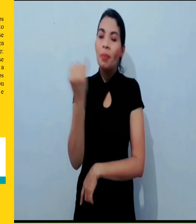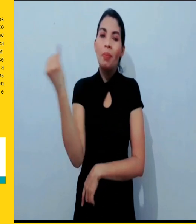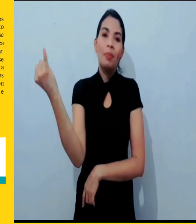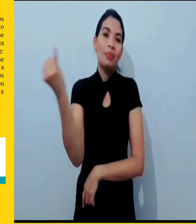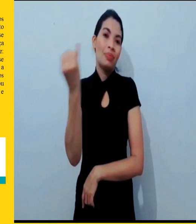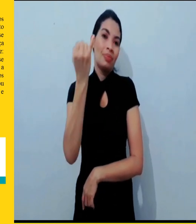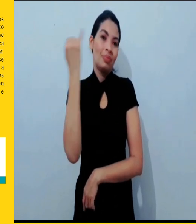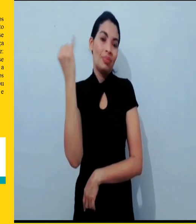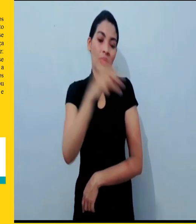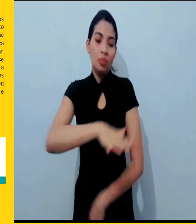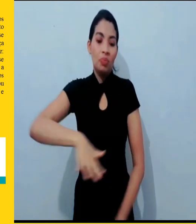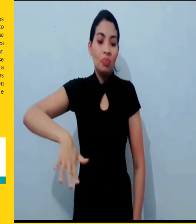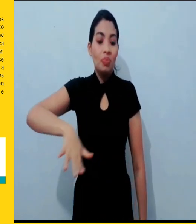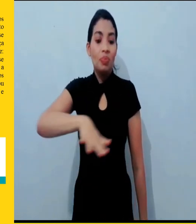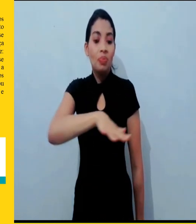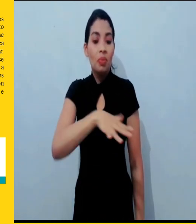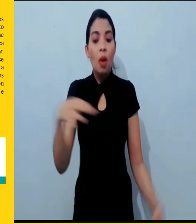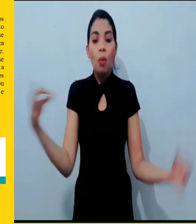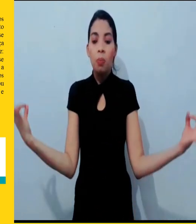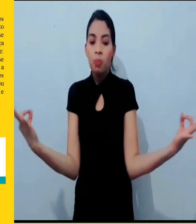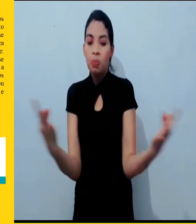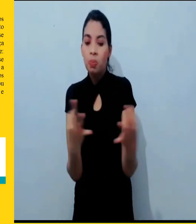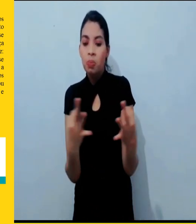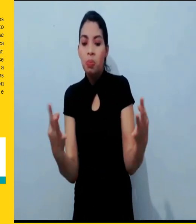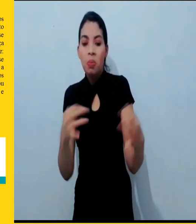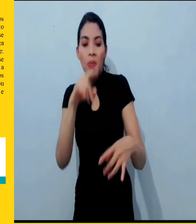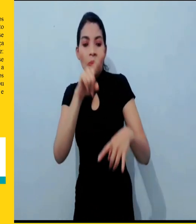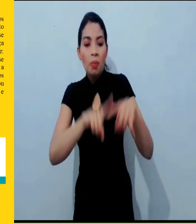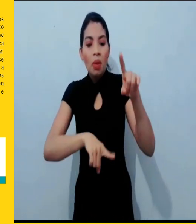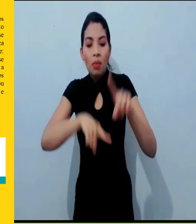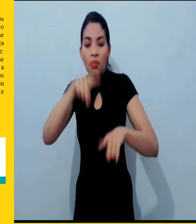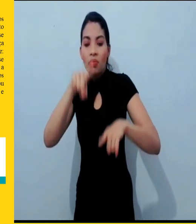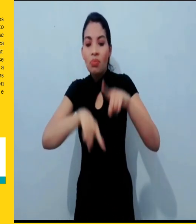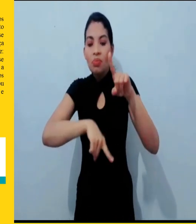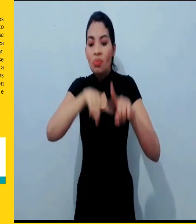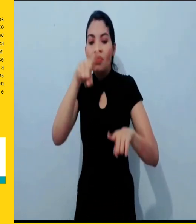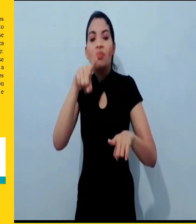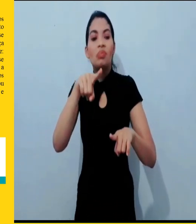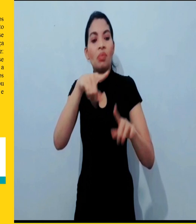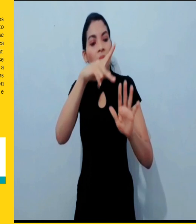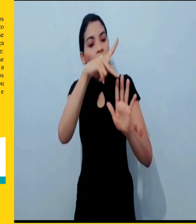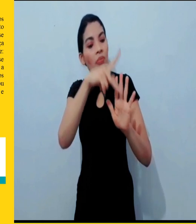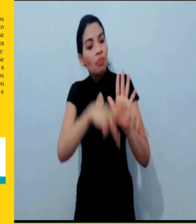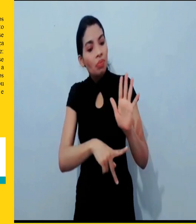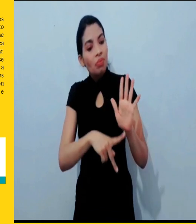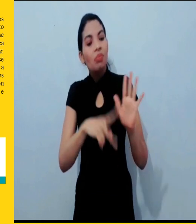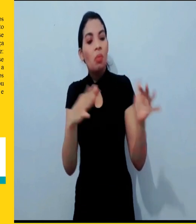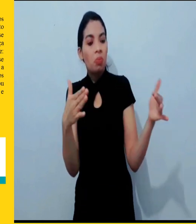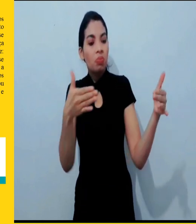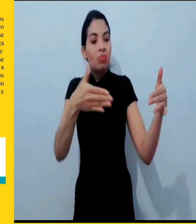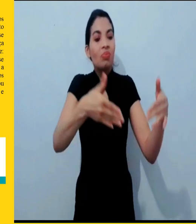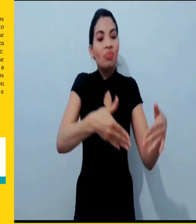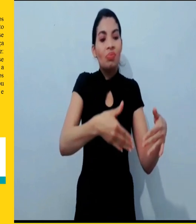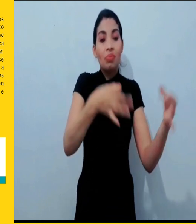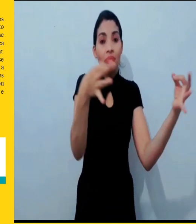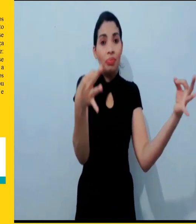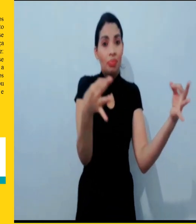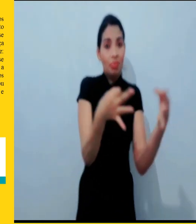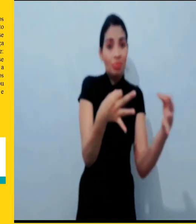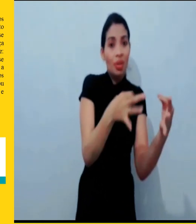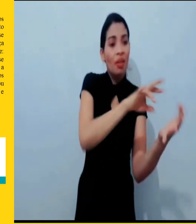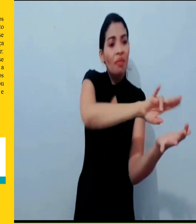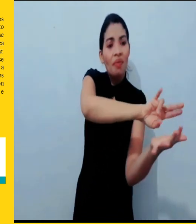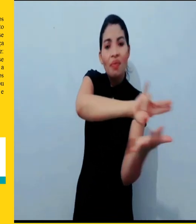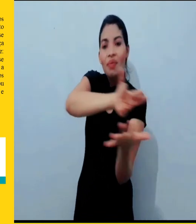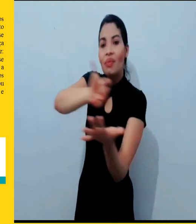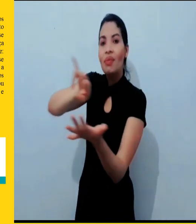importância a adequação dos espaços, materiais pedagógicos específicos, entre muitos